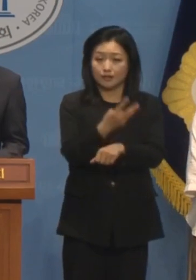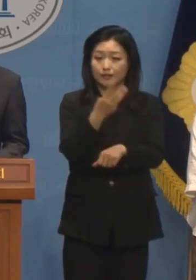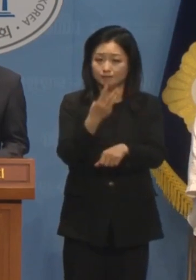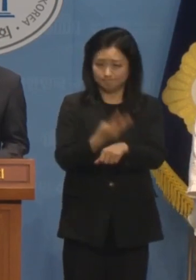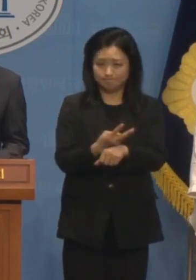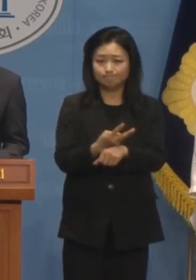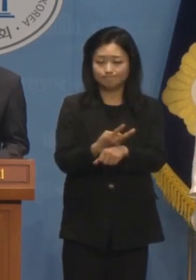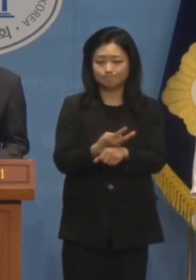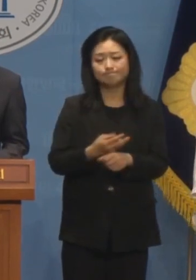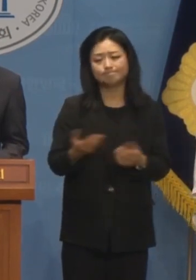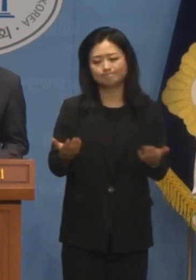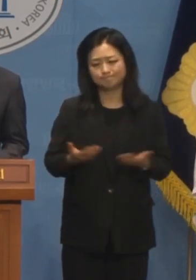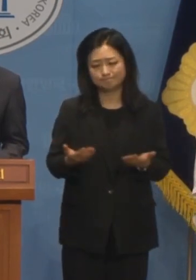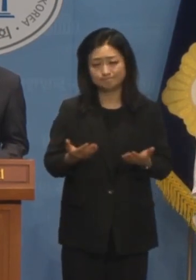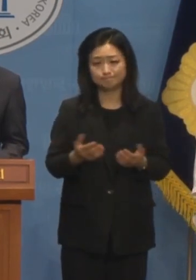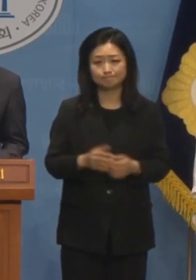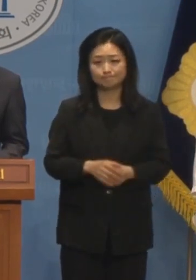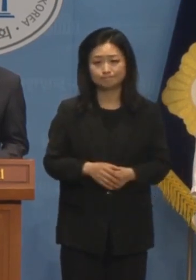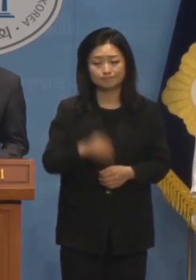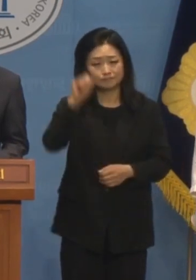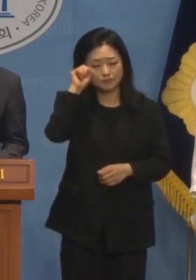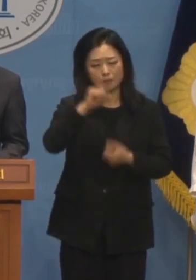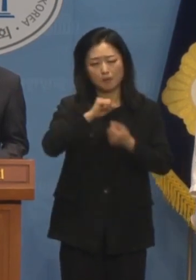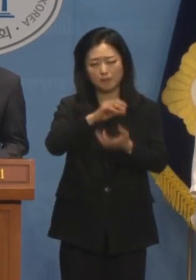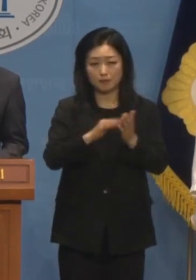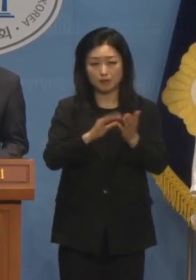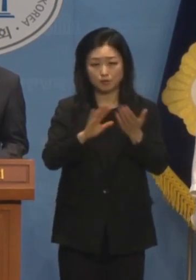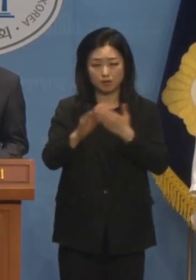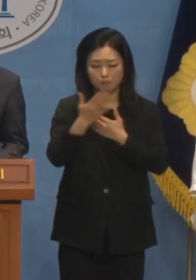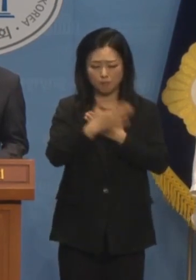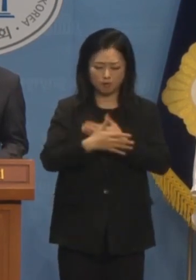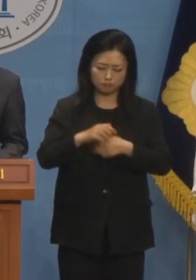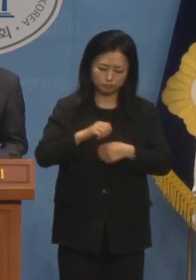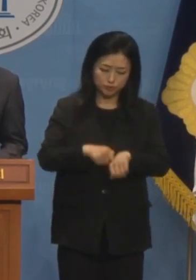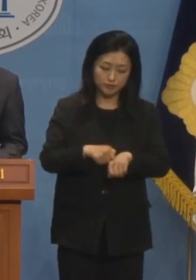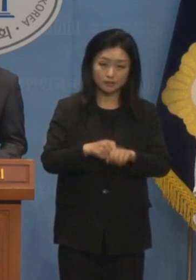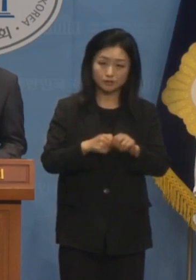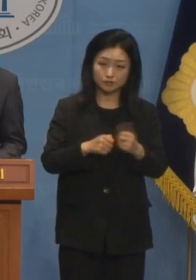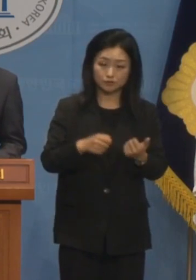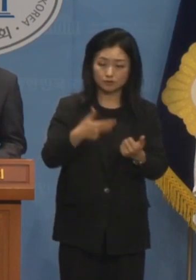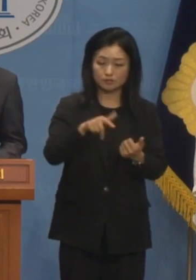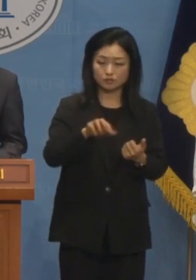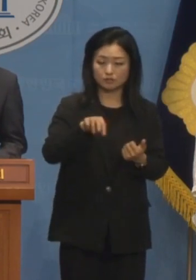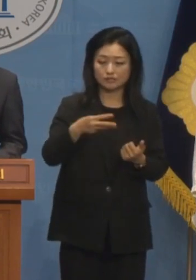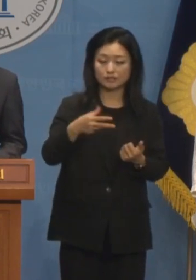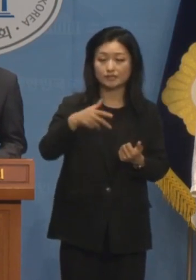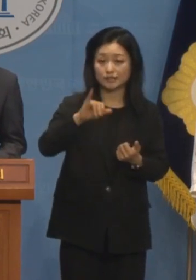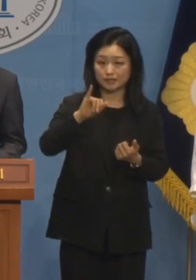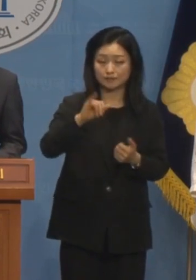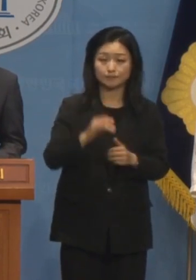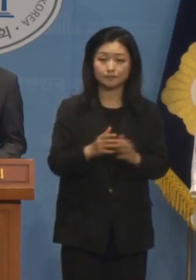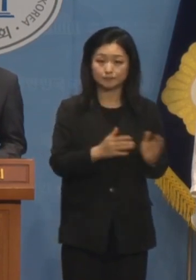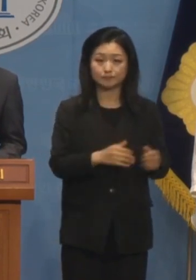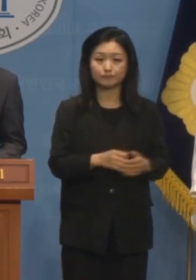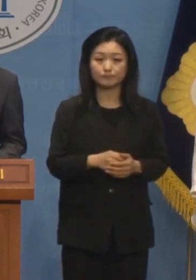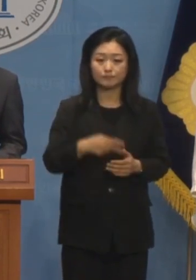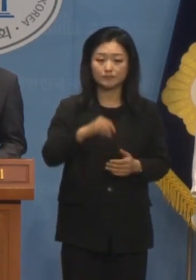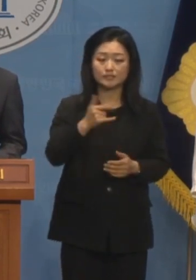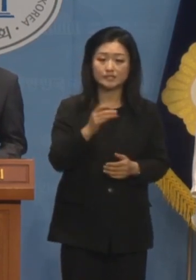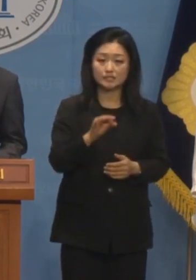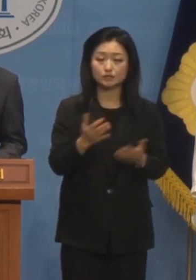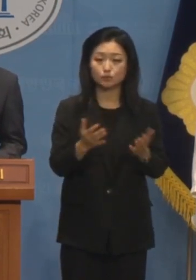63시간, 63시간 새벽 배송을 마친 후 사한 고 정슬기 씨, 쿠팡 시흥물류센터